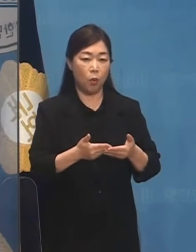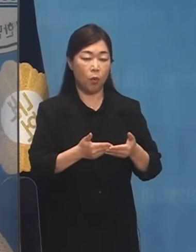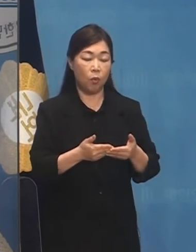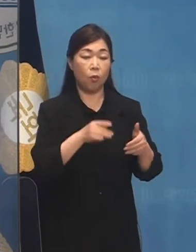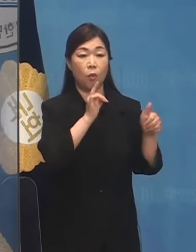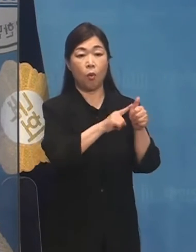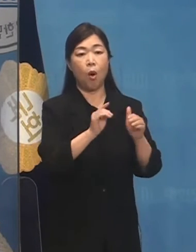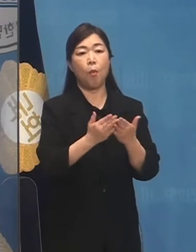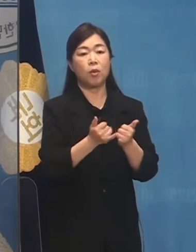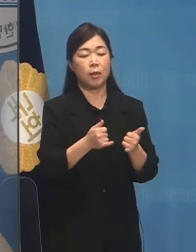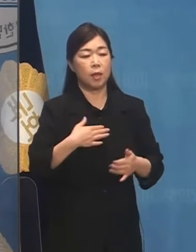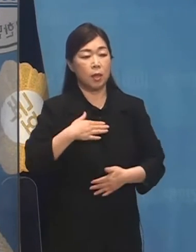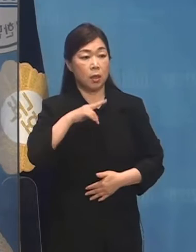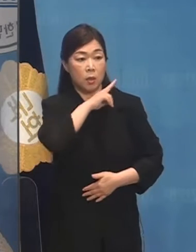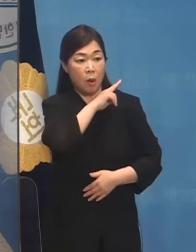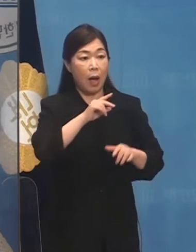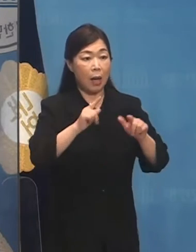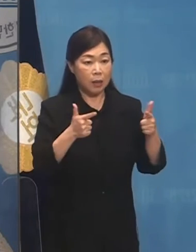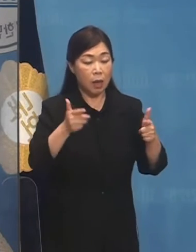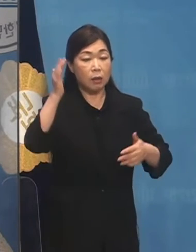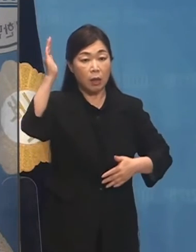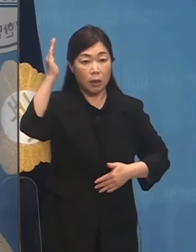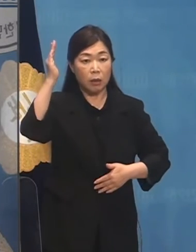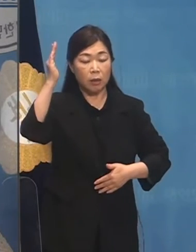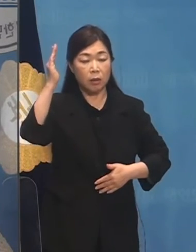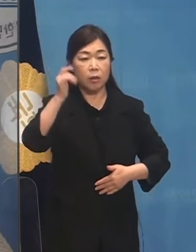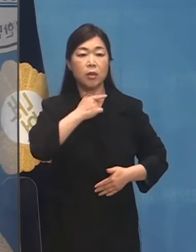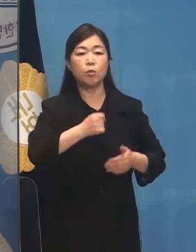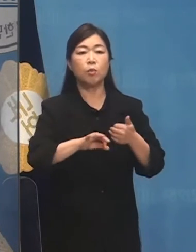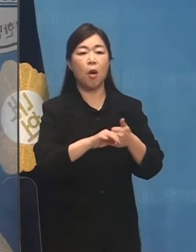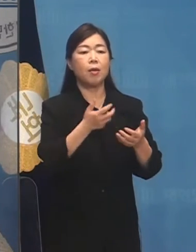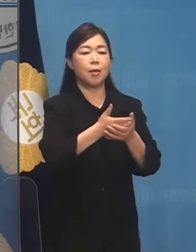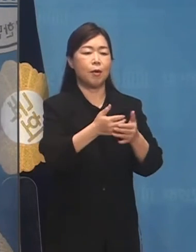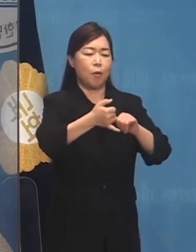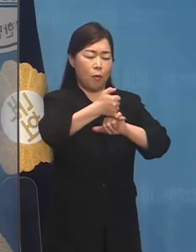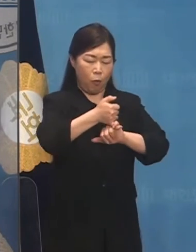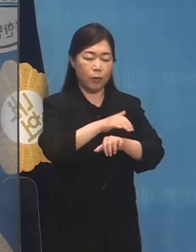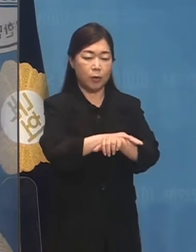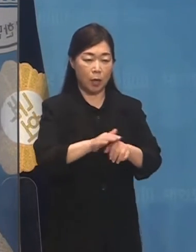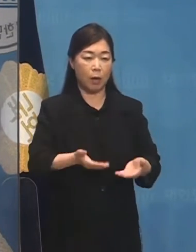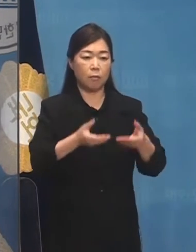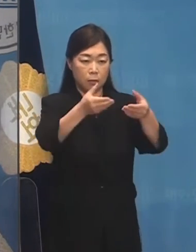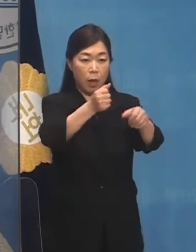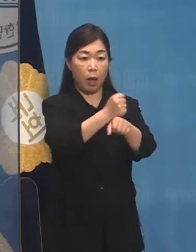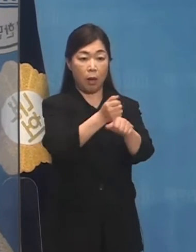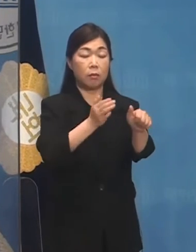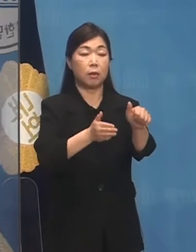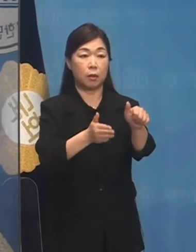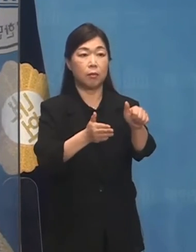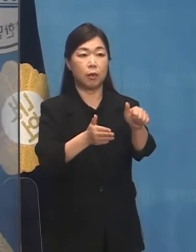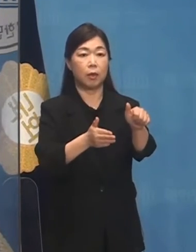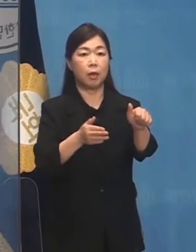본인이 의혹이 아니라고 주장하기 위해서라도 자료는 성실하게 제출해 줄 것을 다시